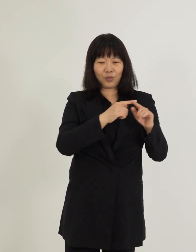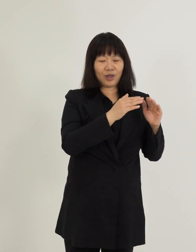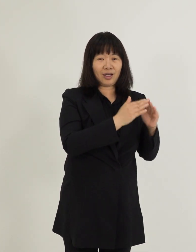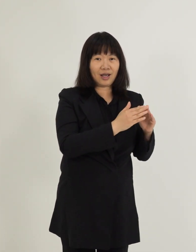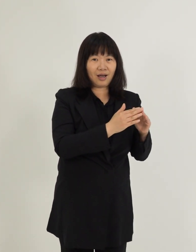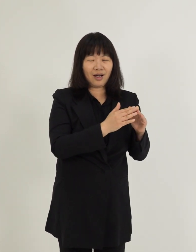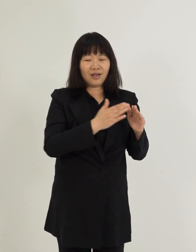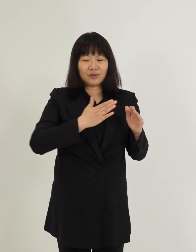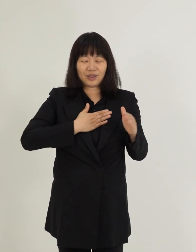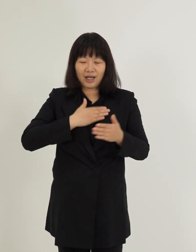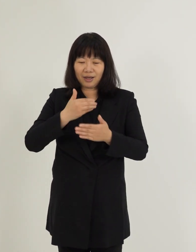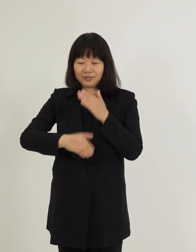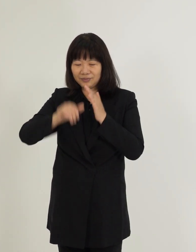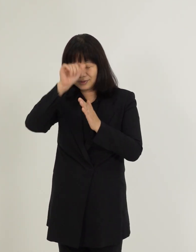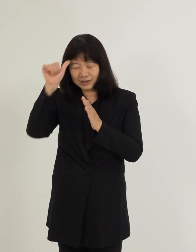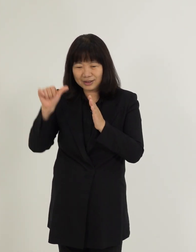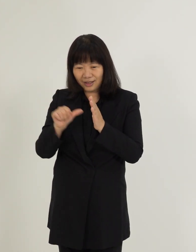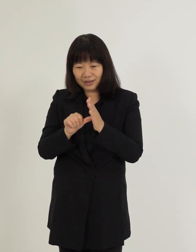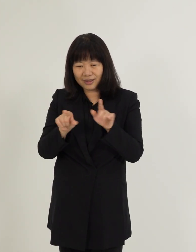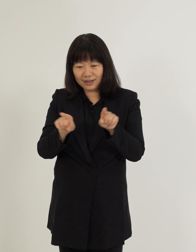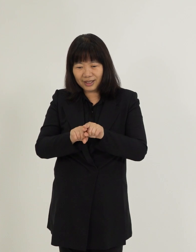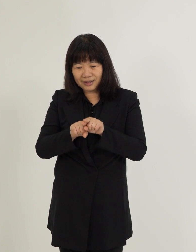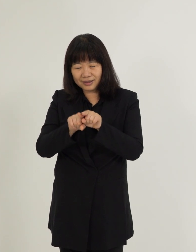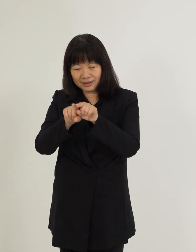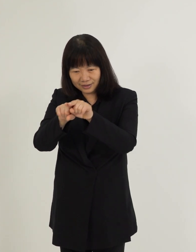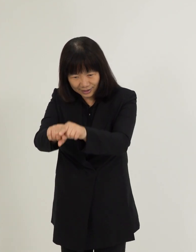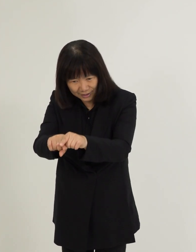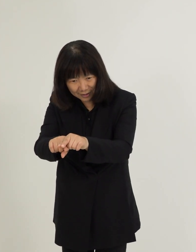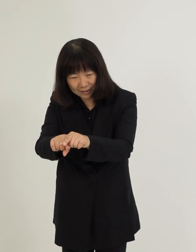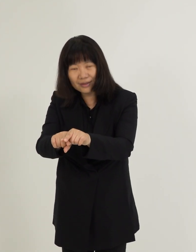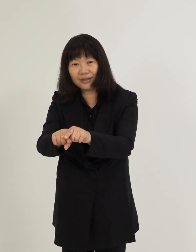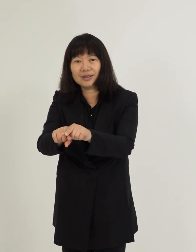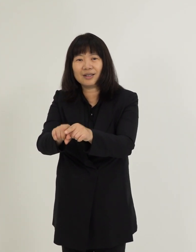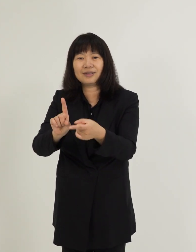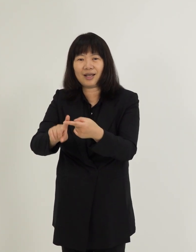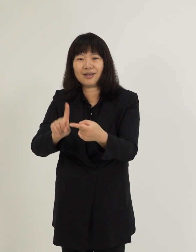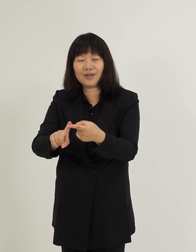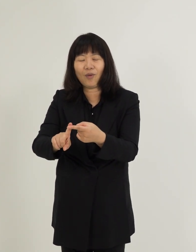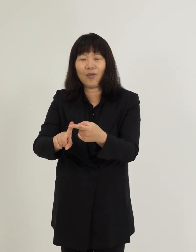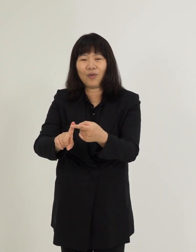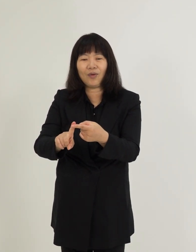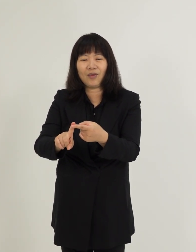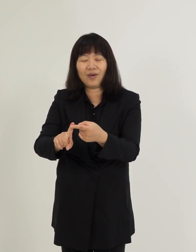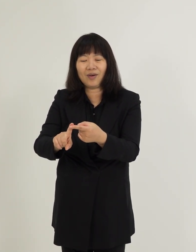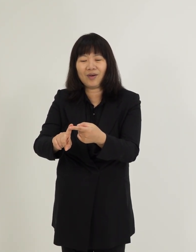남은 인생의 여정이 그렇게 쏟아져야 될 것인가?